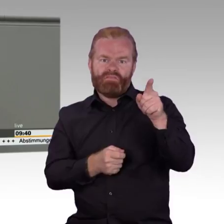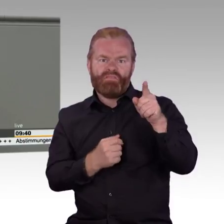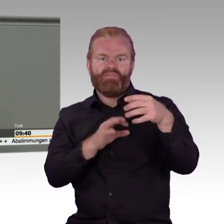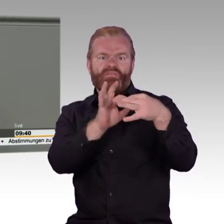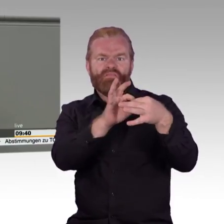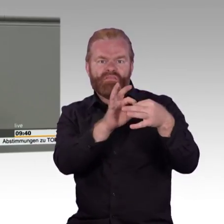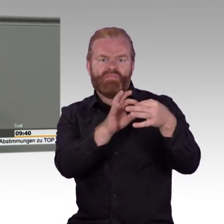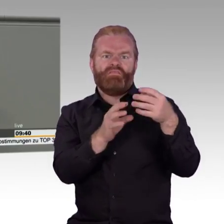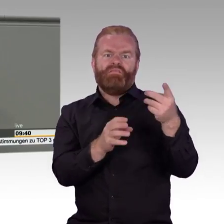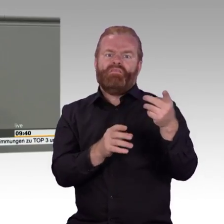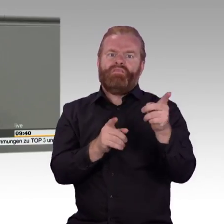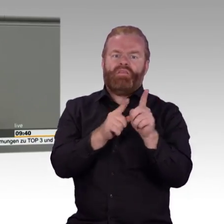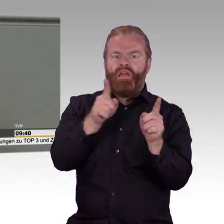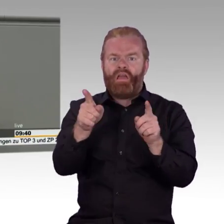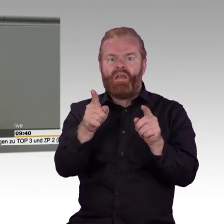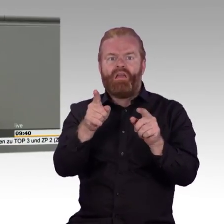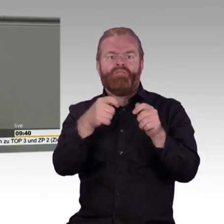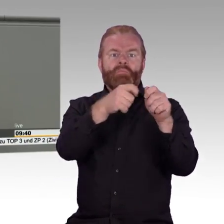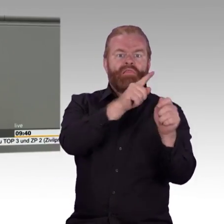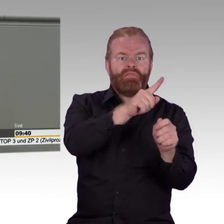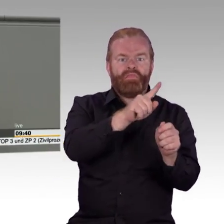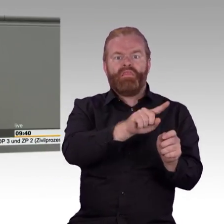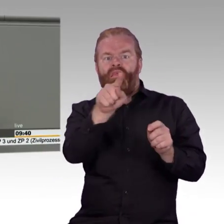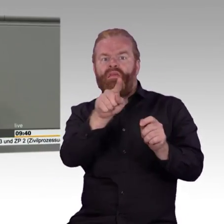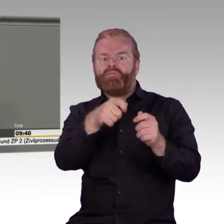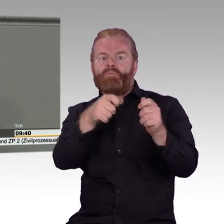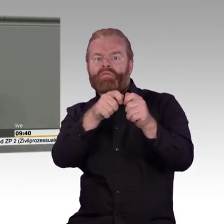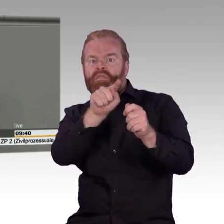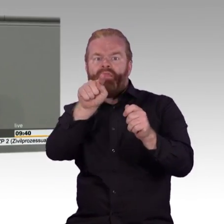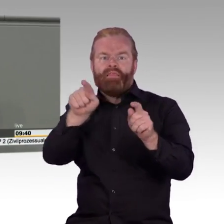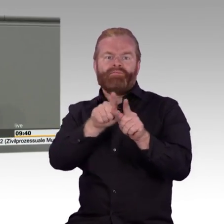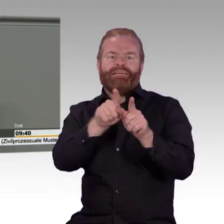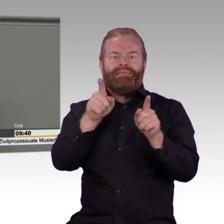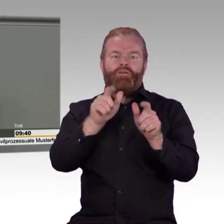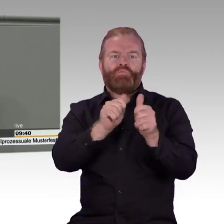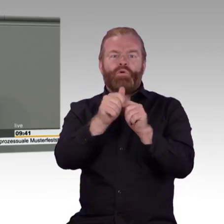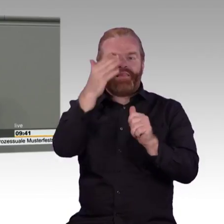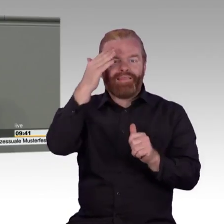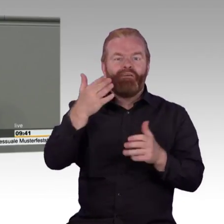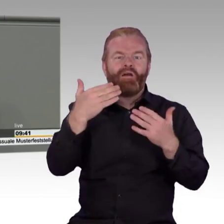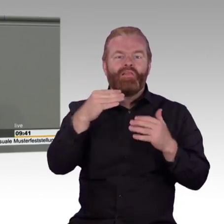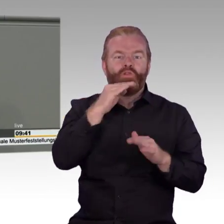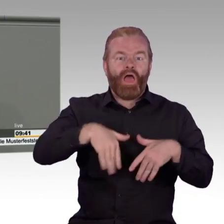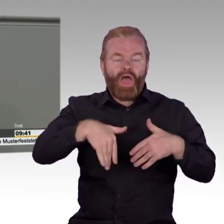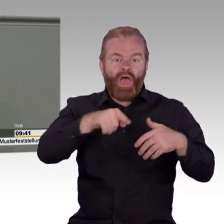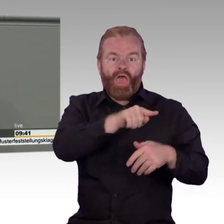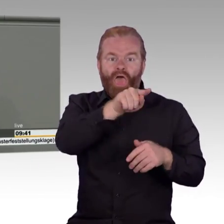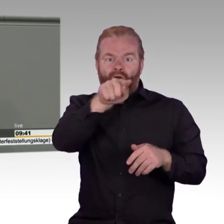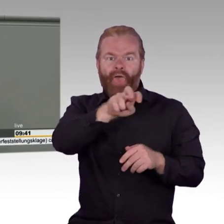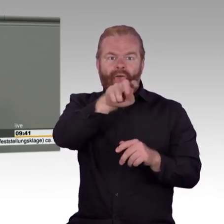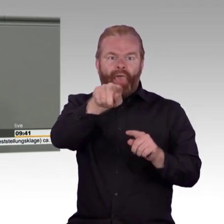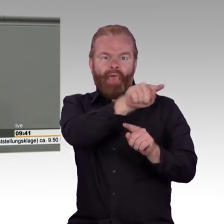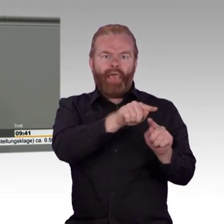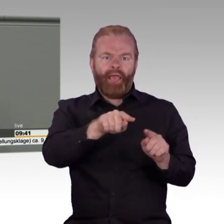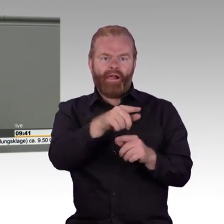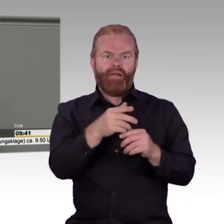Geld in ihrem Haushalt haben, um solche teuren Verfahren durchführen zu können. Das heißt, es schlägt im Haushaltsausschuss des Deutschen Bundestages wieder auf und